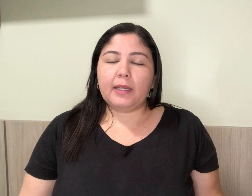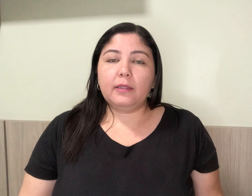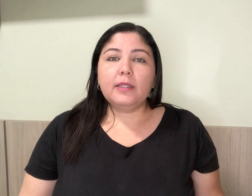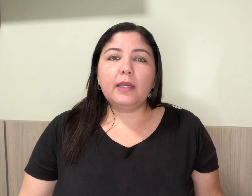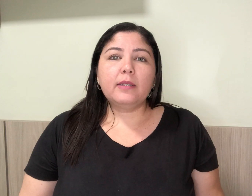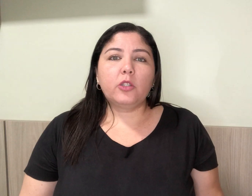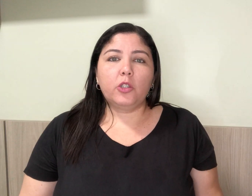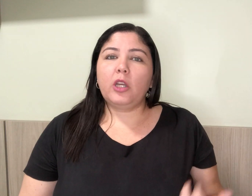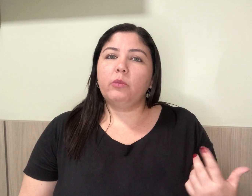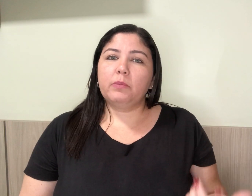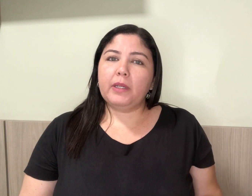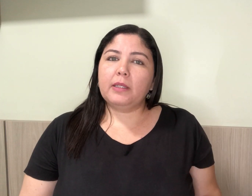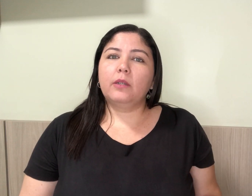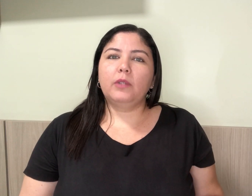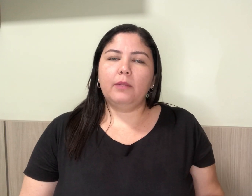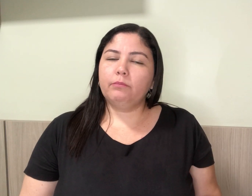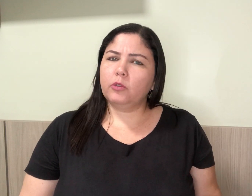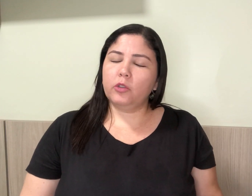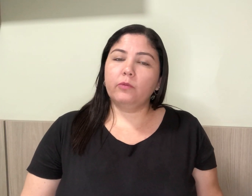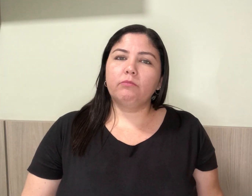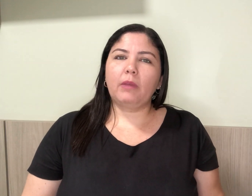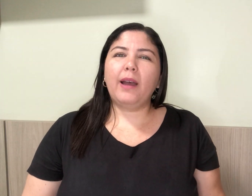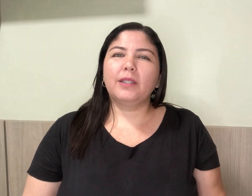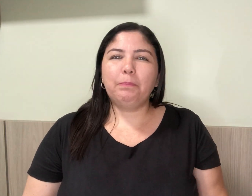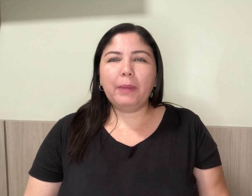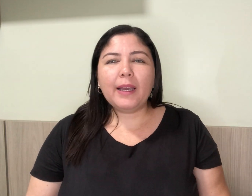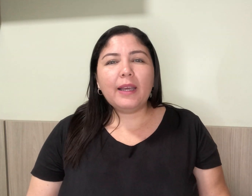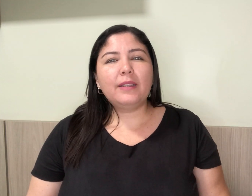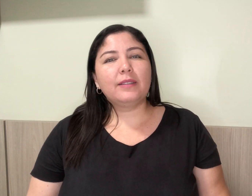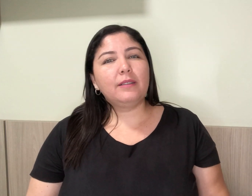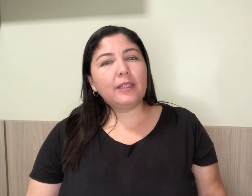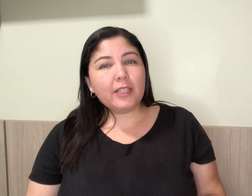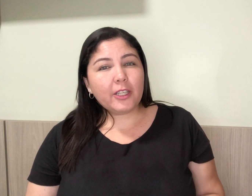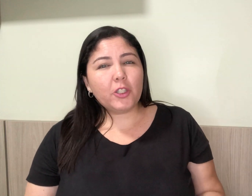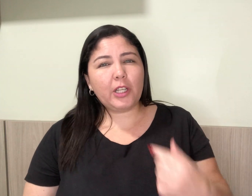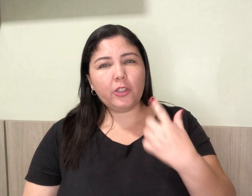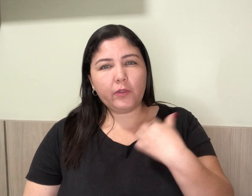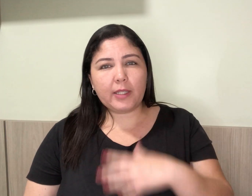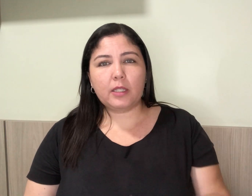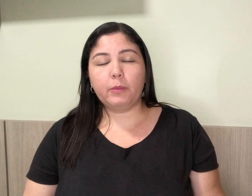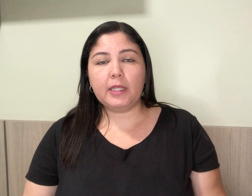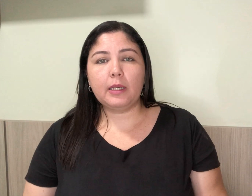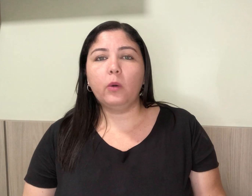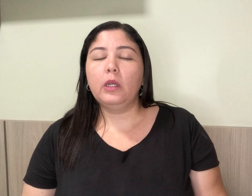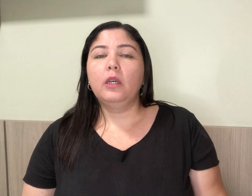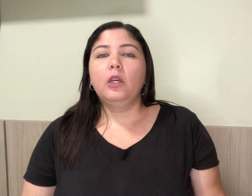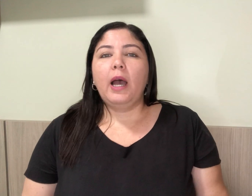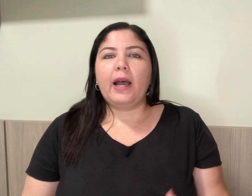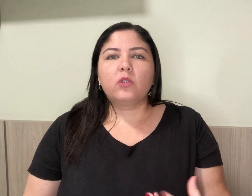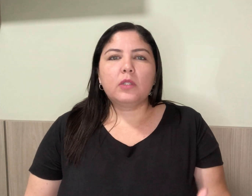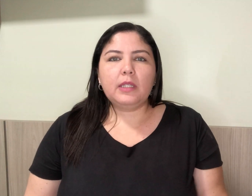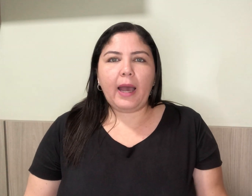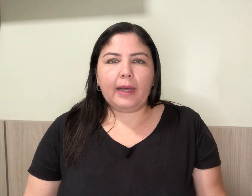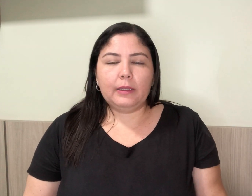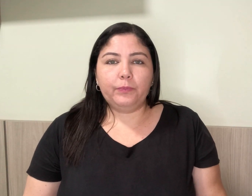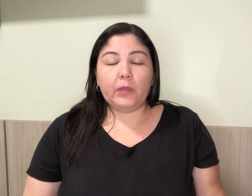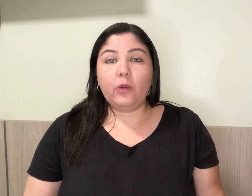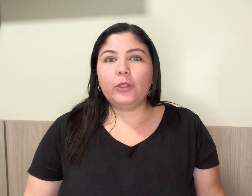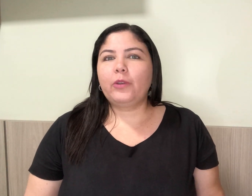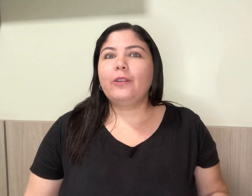a tristeza, a gente tem uma expressão, né? Que pena, que triste, né? A gente faz essa expressão associada, né? E quando eu falo,